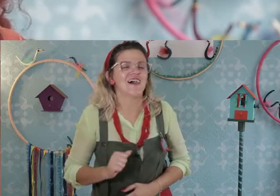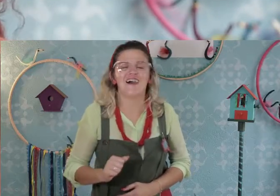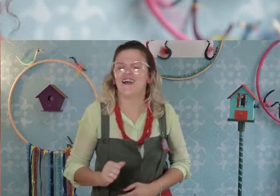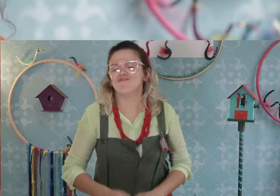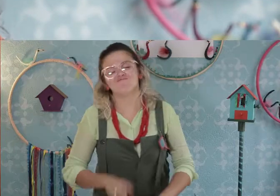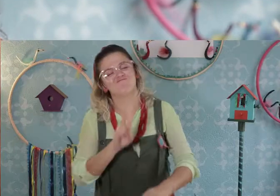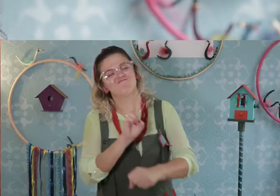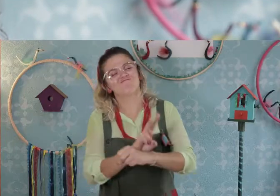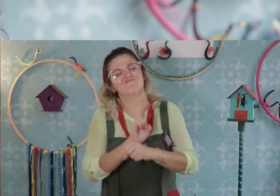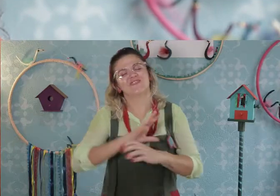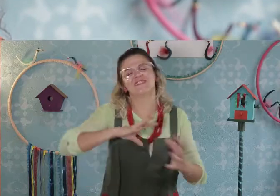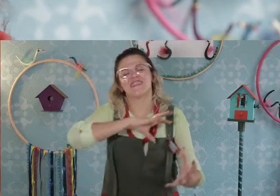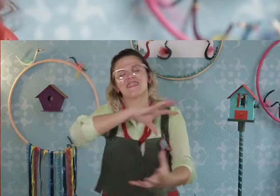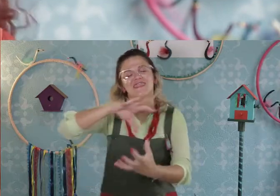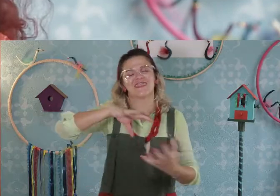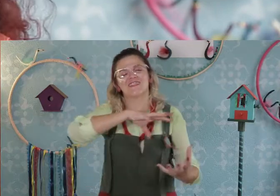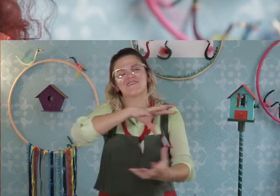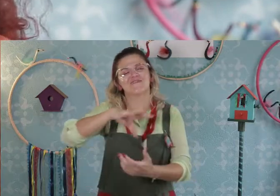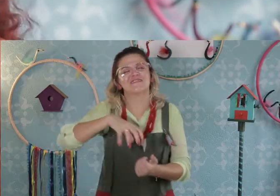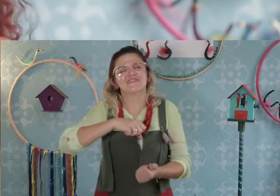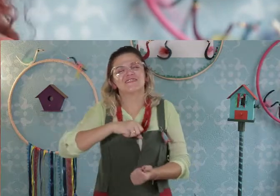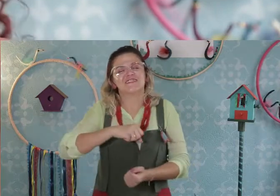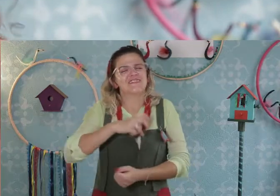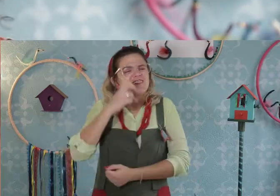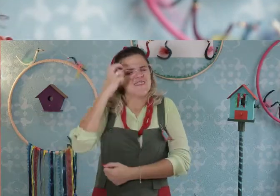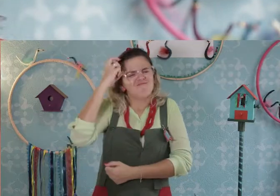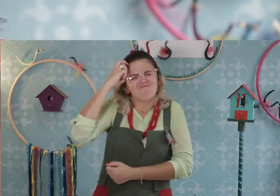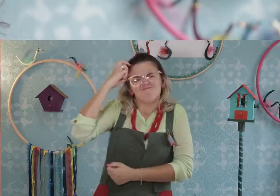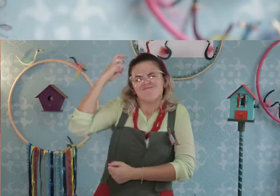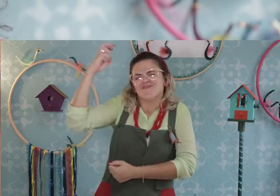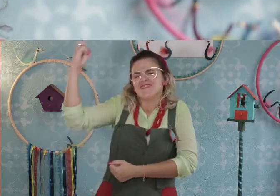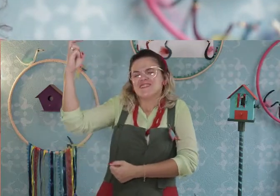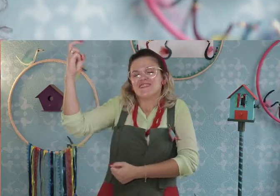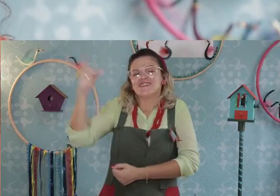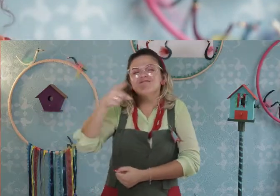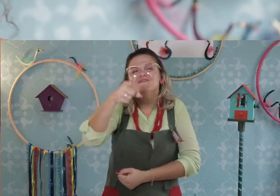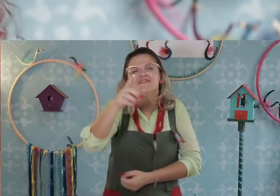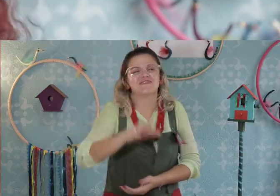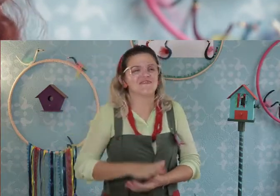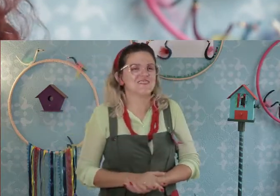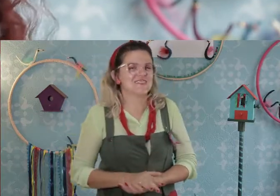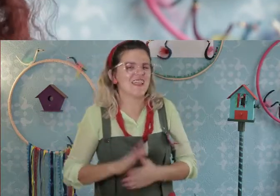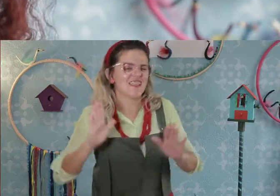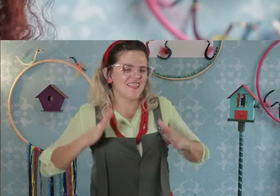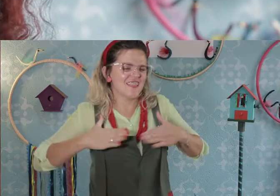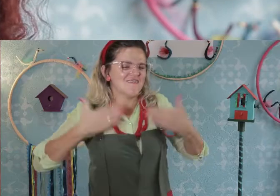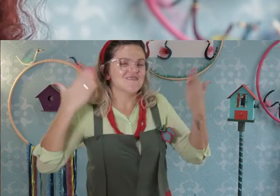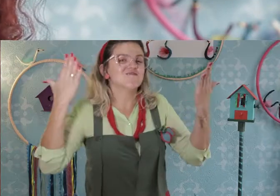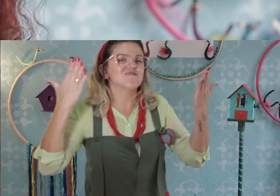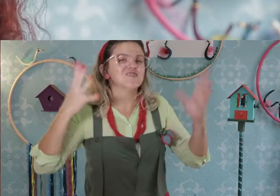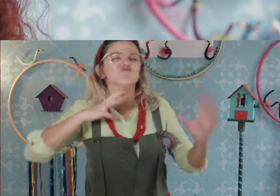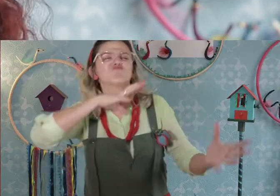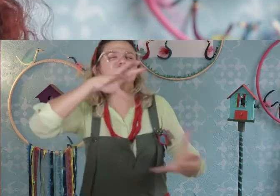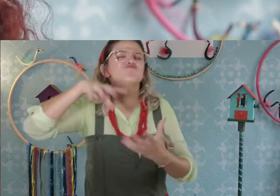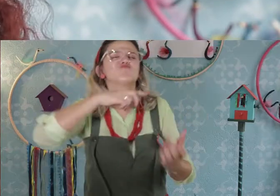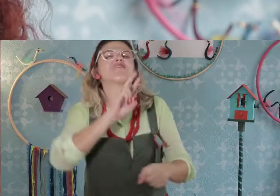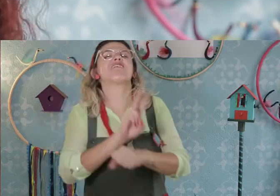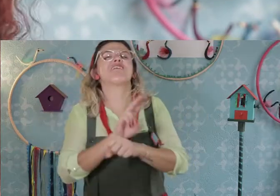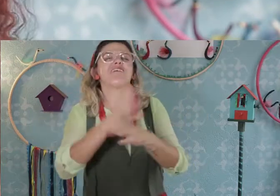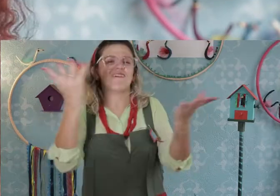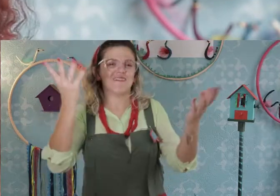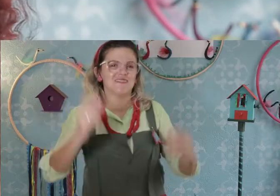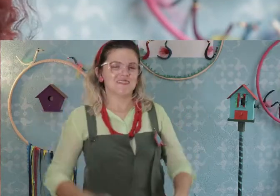carinho do planeta que a gente vive. Isso é ou não é motivo para comemorar? E você aí?